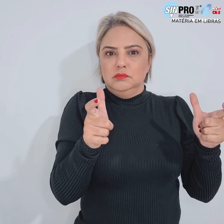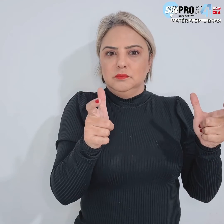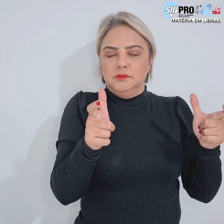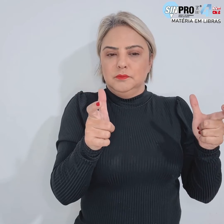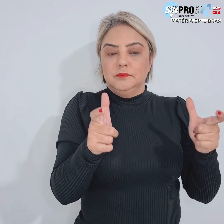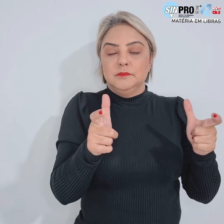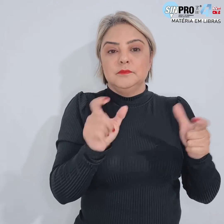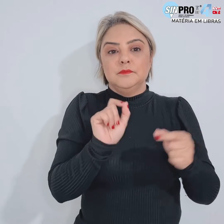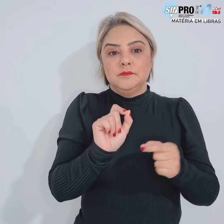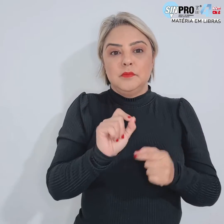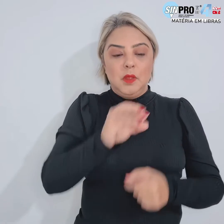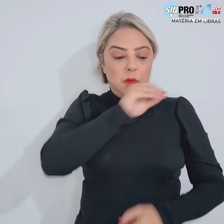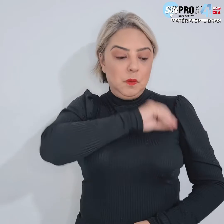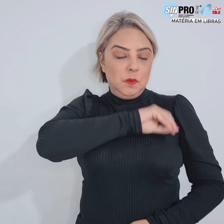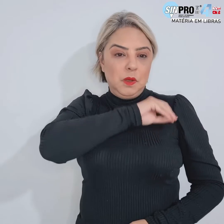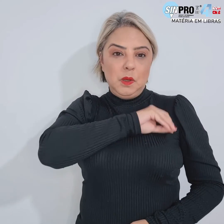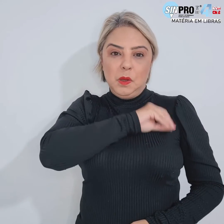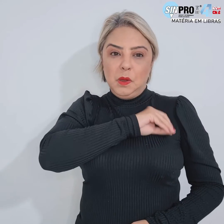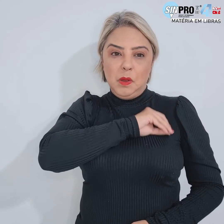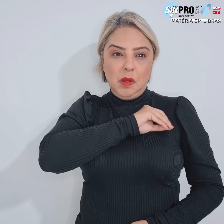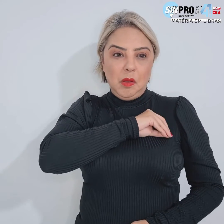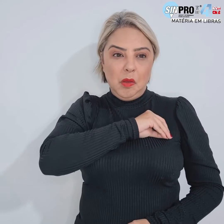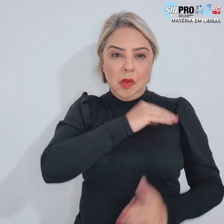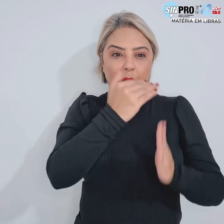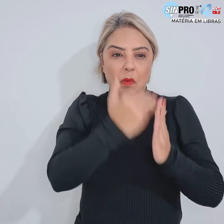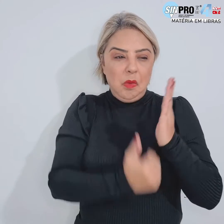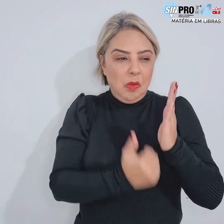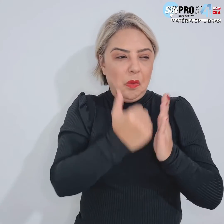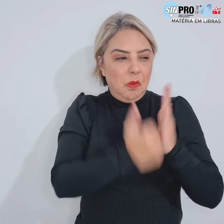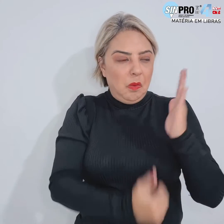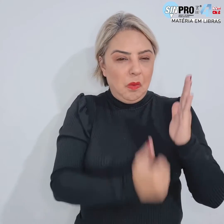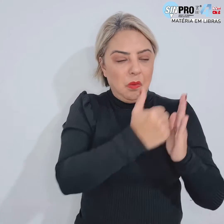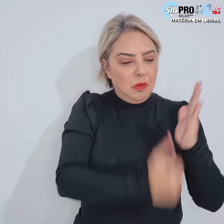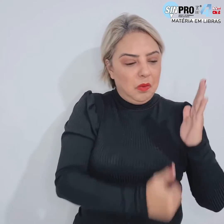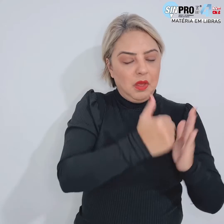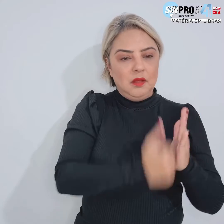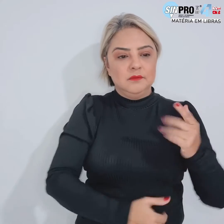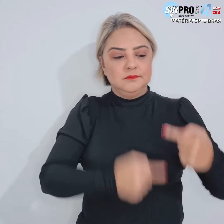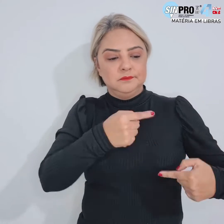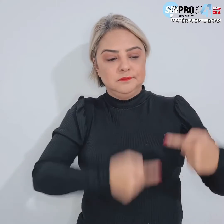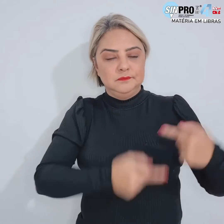e os salários cada vez mais arrochados pela política econômica liberal.